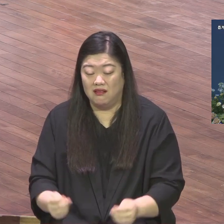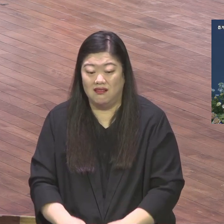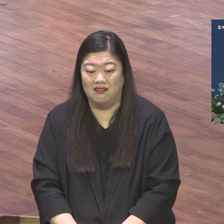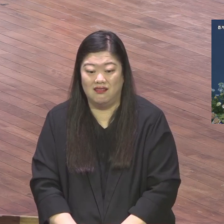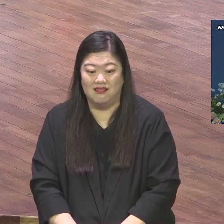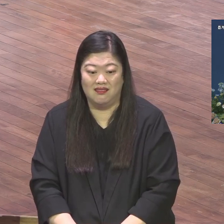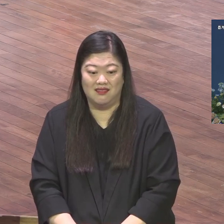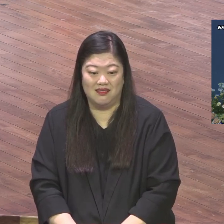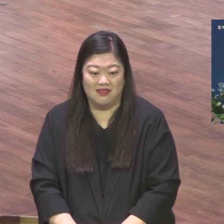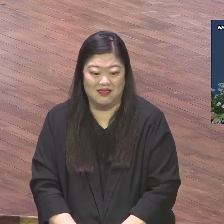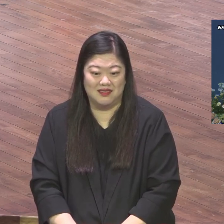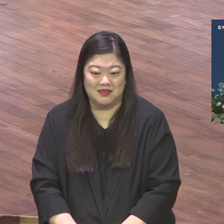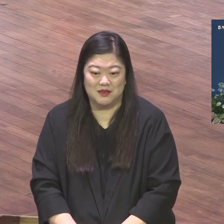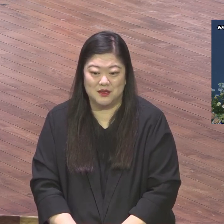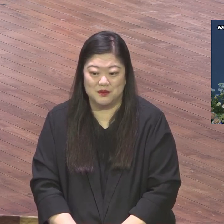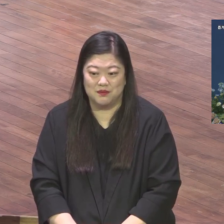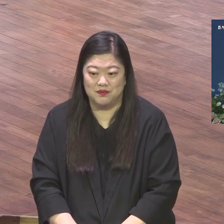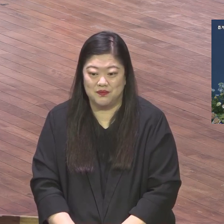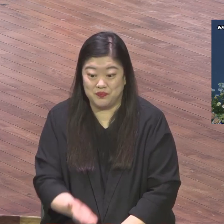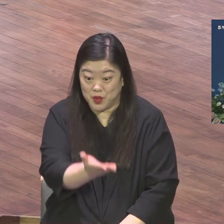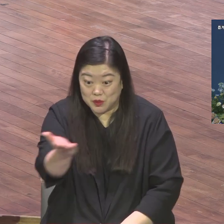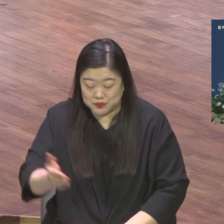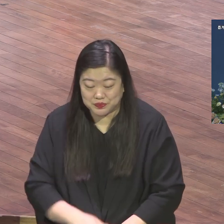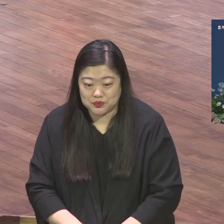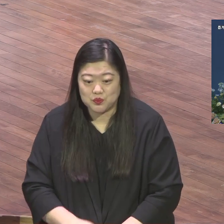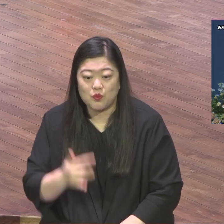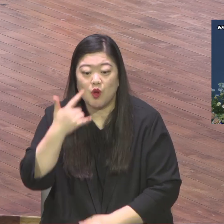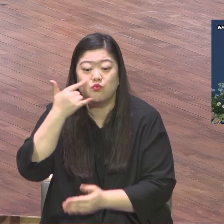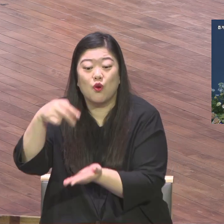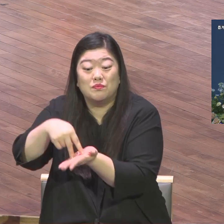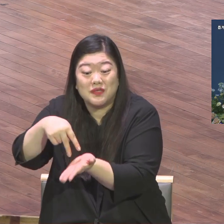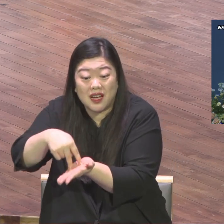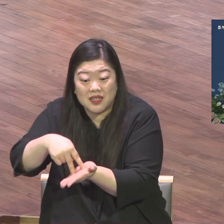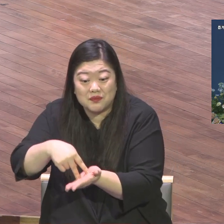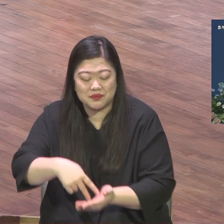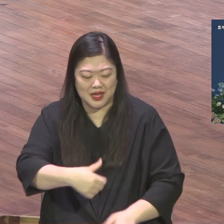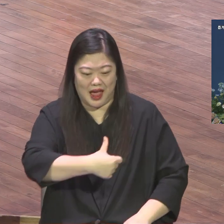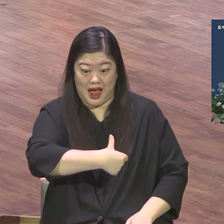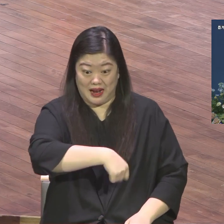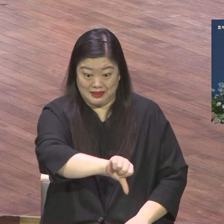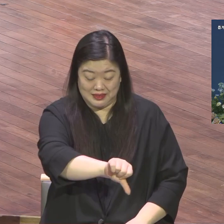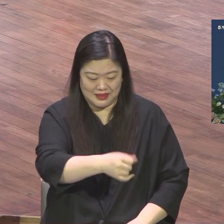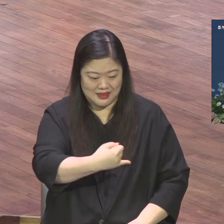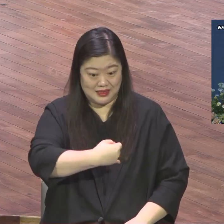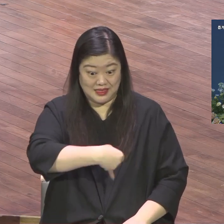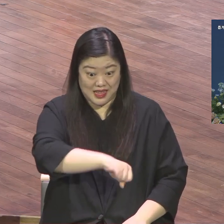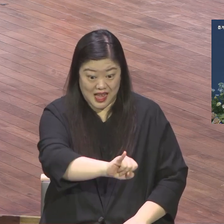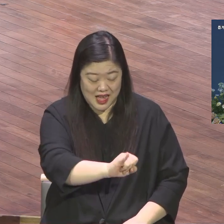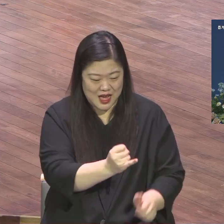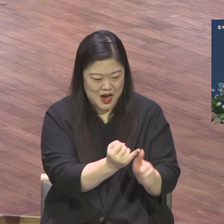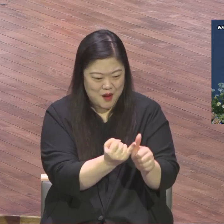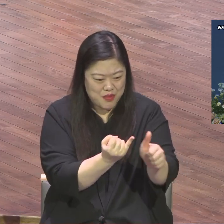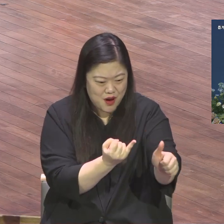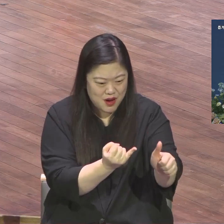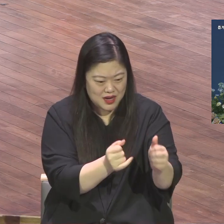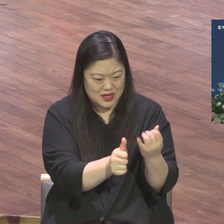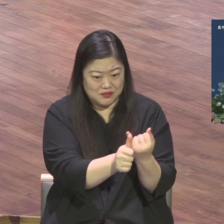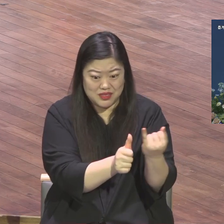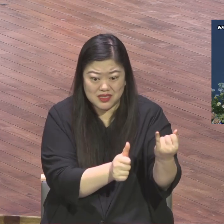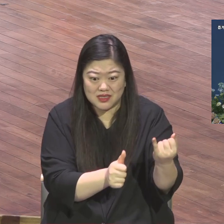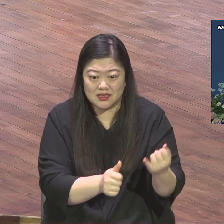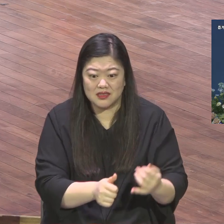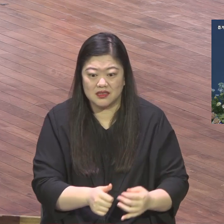그래서 여러분요, 딸이라고 아들이라고 며느리라고 사위라고 함부로 말하지 마세요. 내 마음